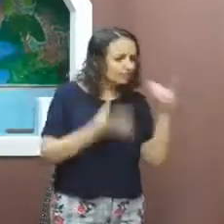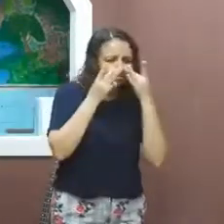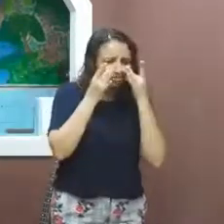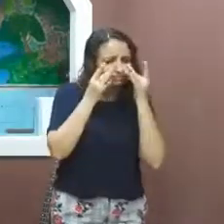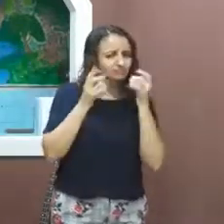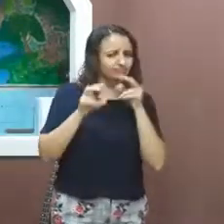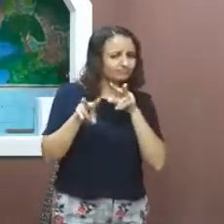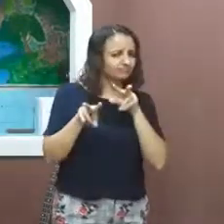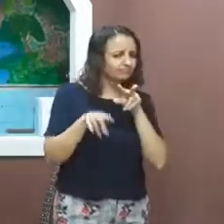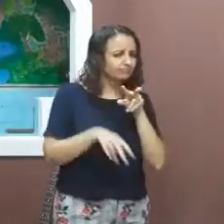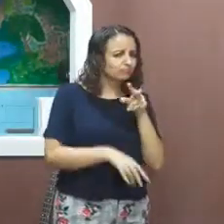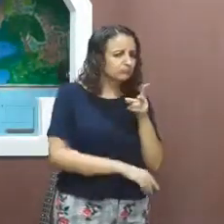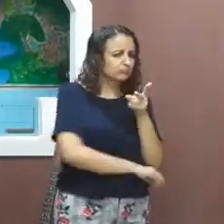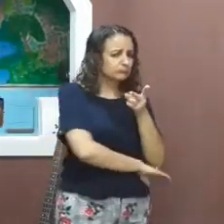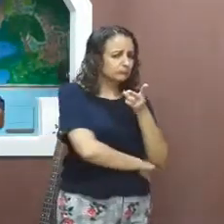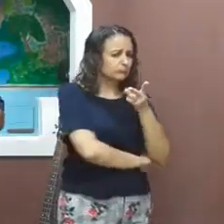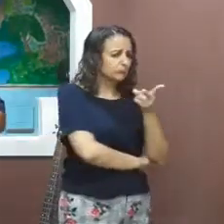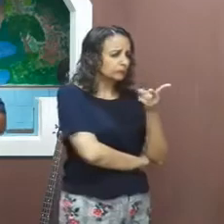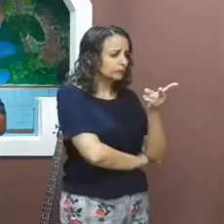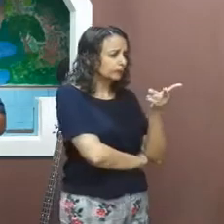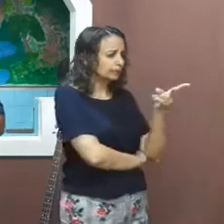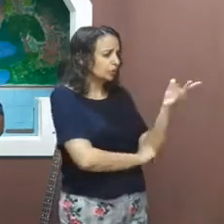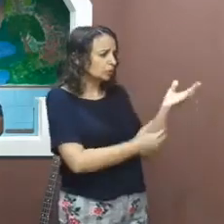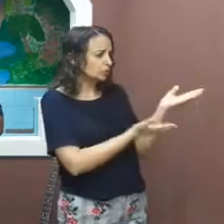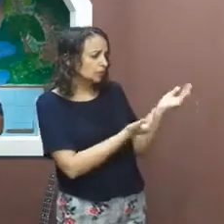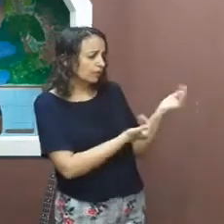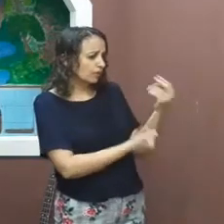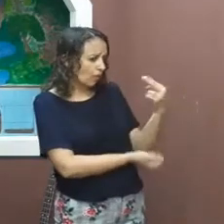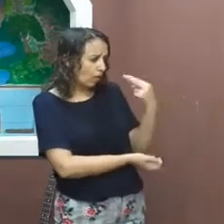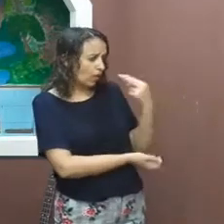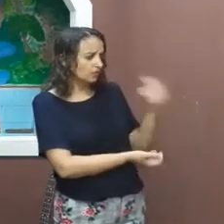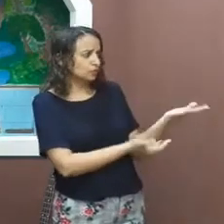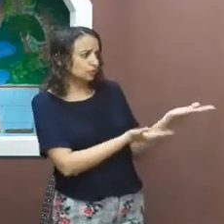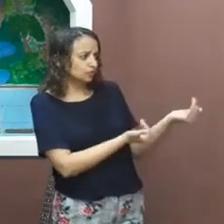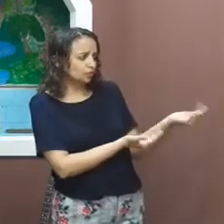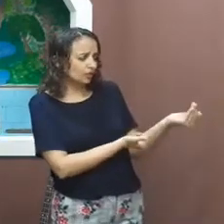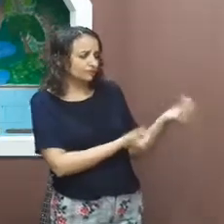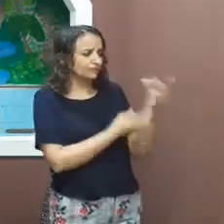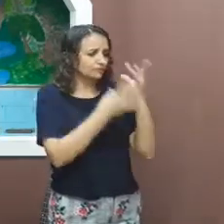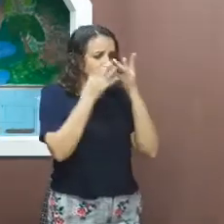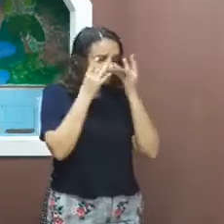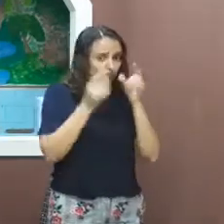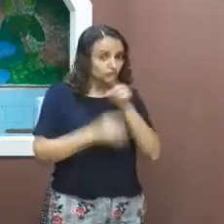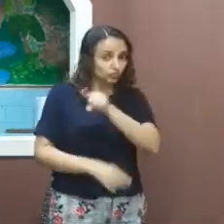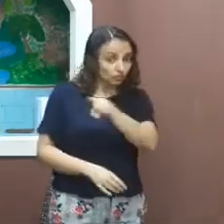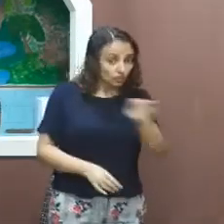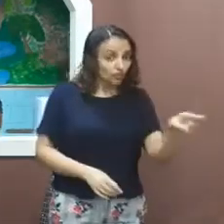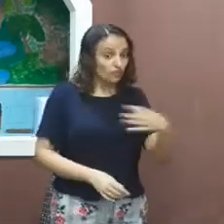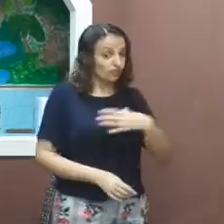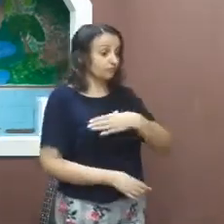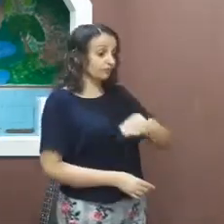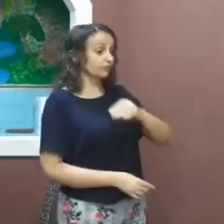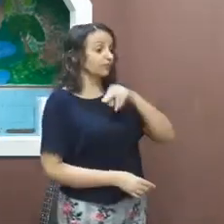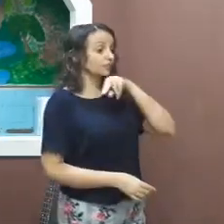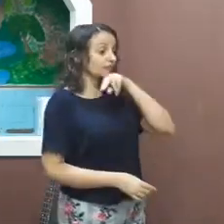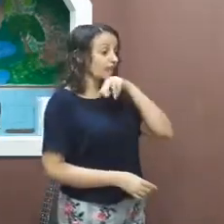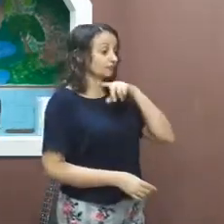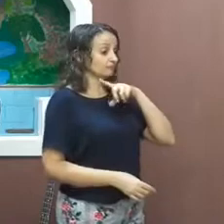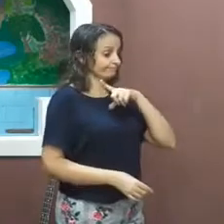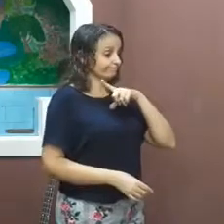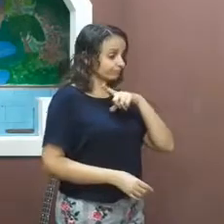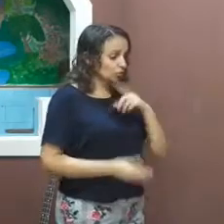hoje. A juventude de hoje, olha aqui para mim. Você tem filho, você tem neto. A juventude de